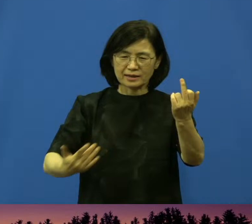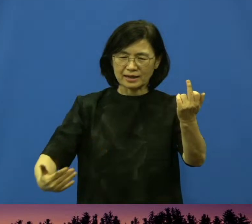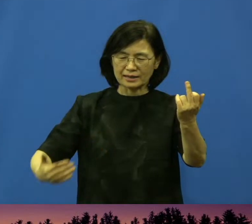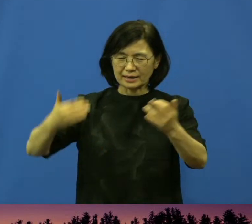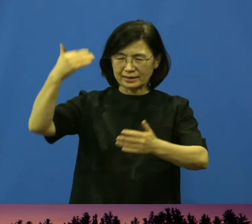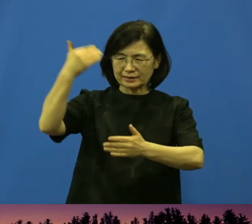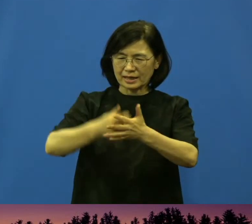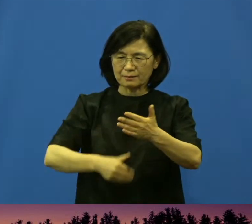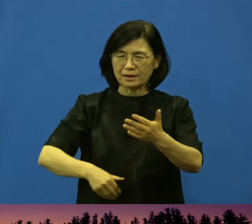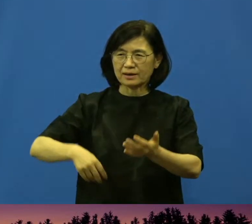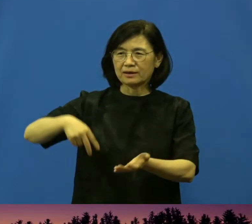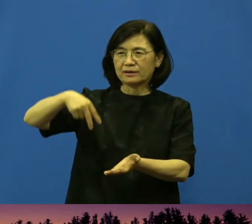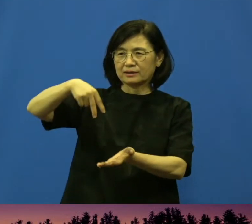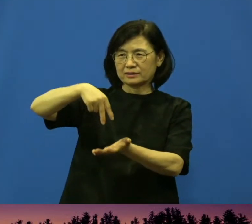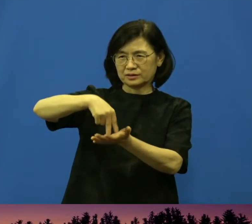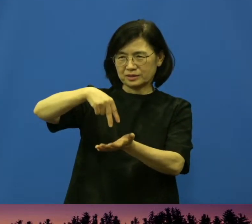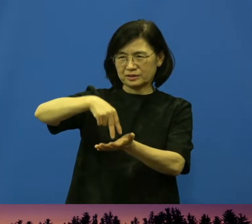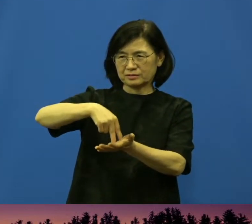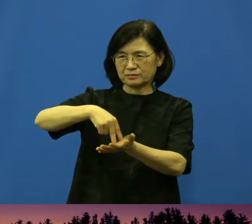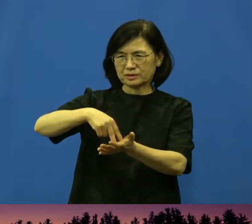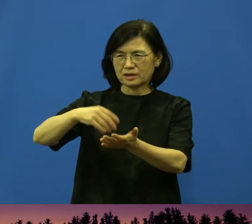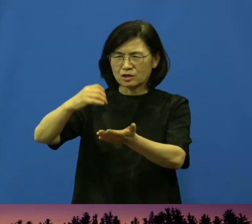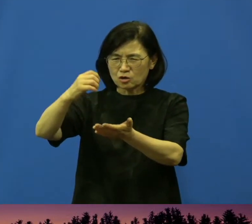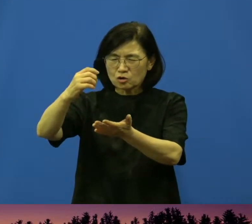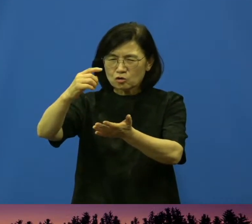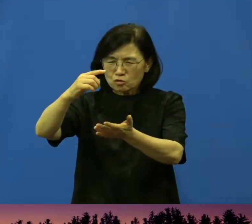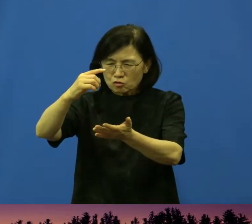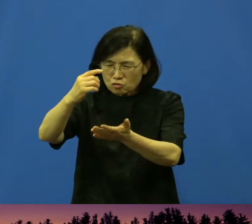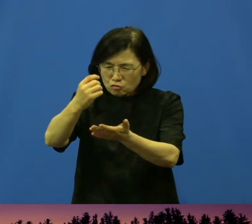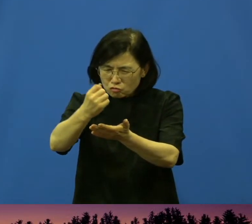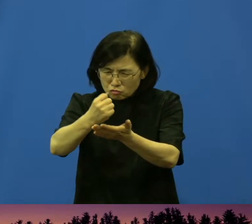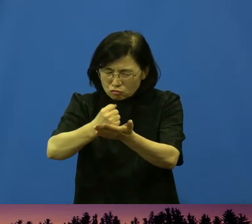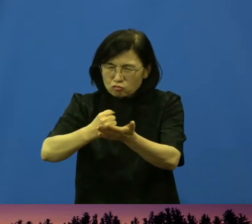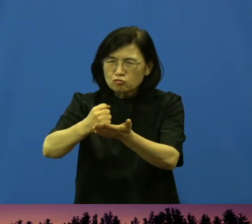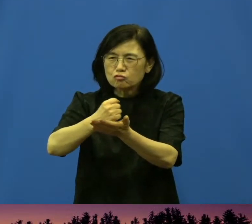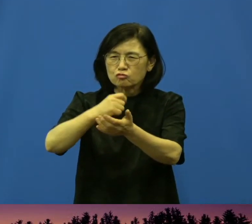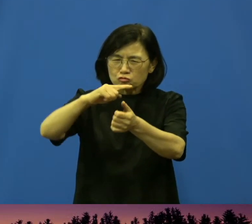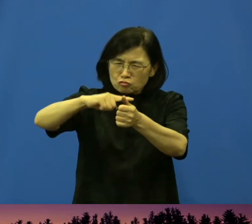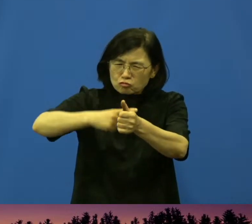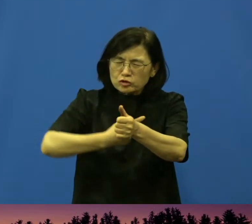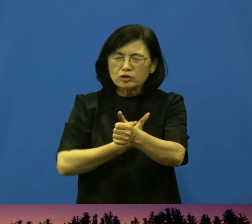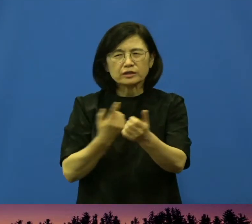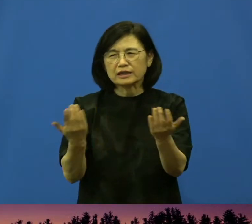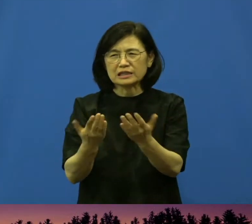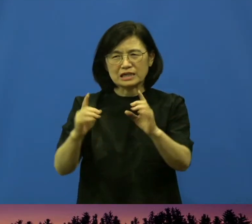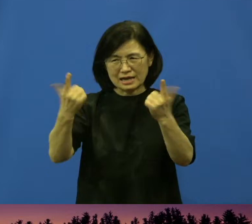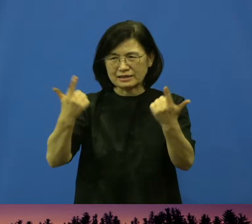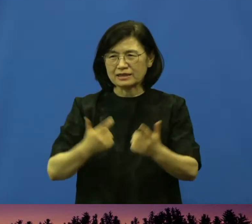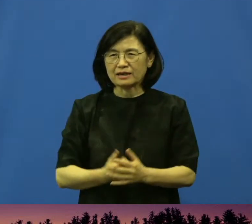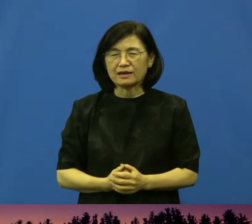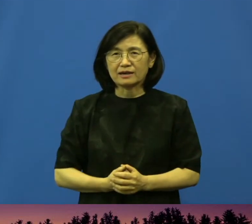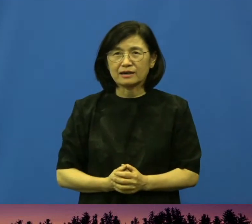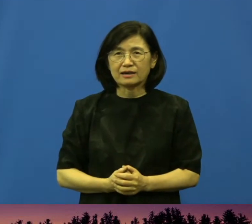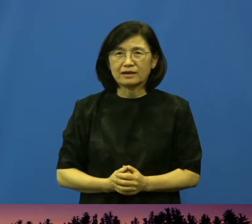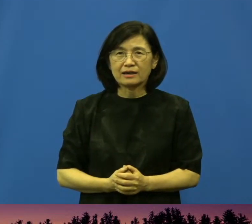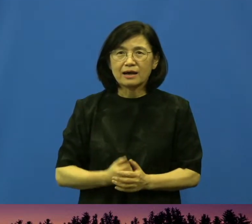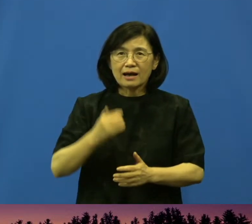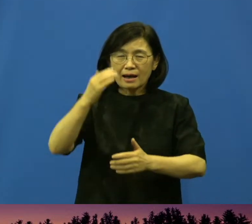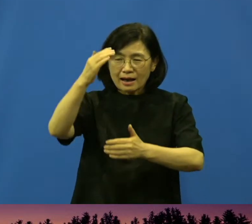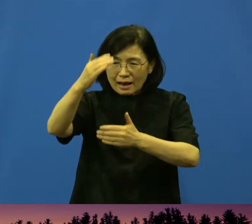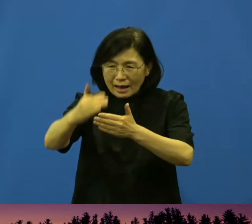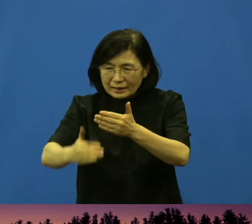여러분, 이건 그냥 우연이 아니에요. 홀로 남았더니 이 말은요, 하나님이 야곱을